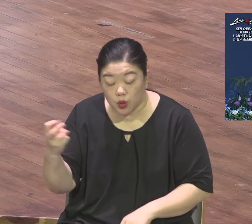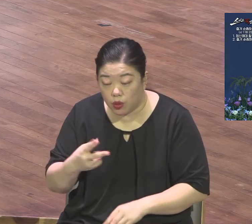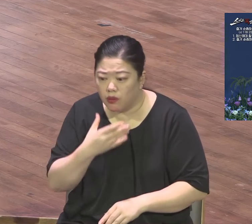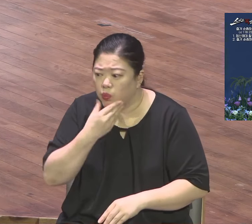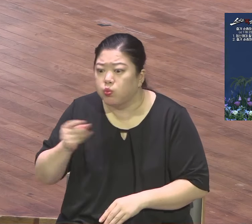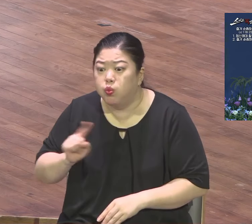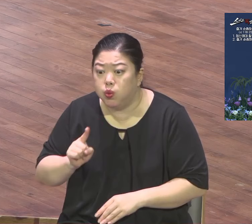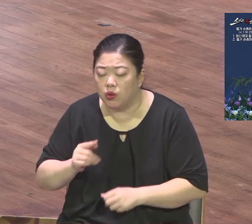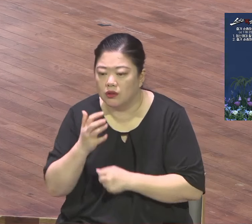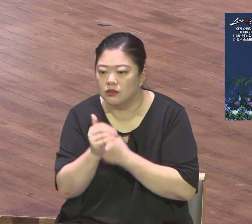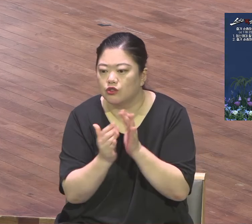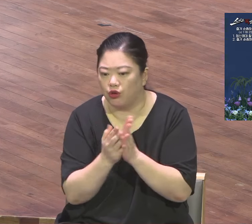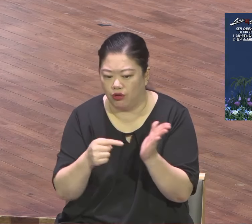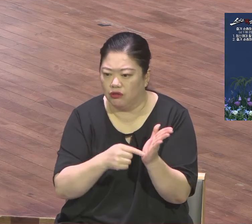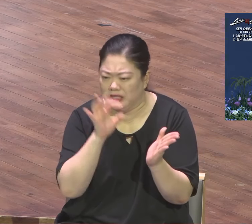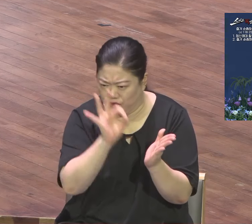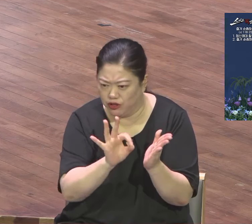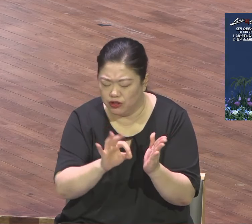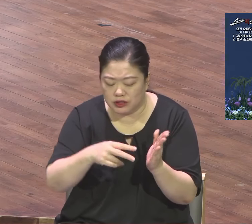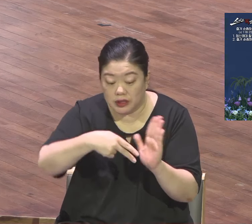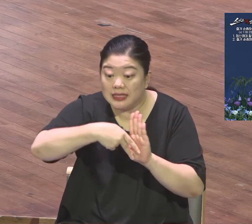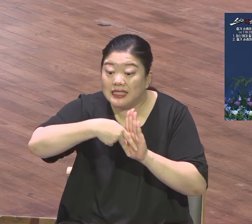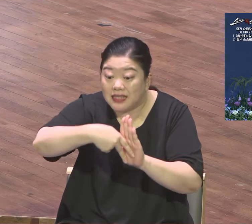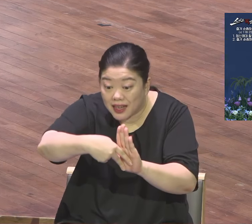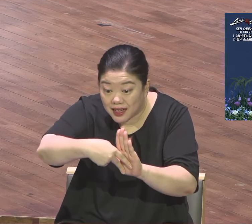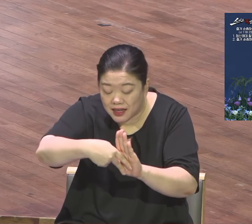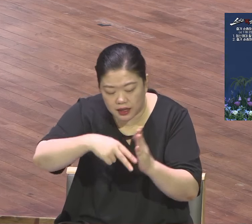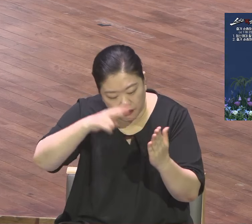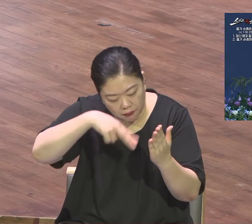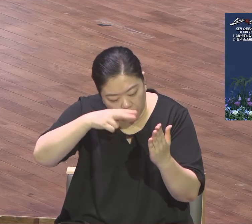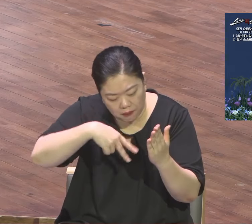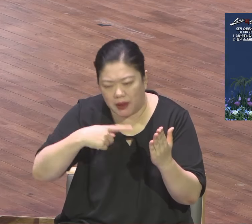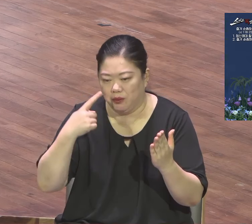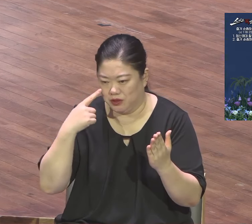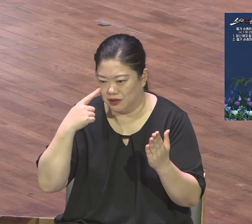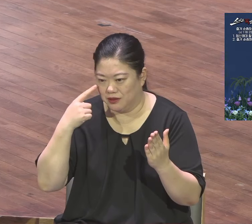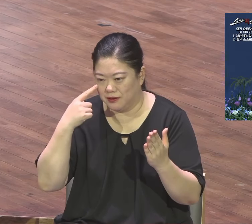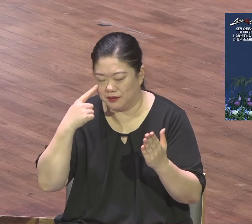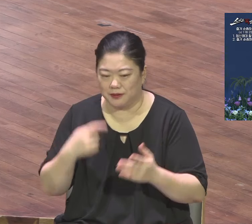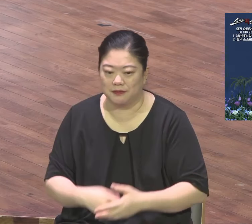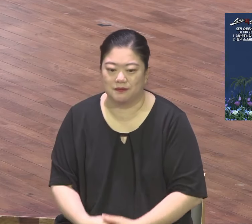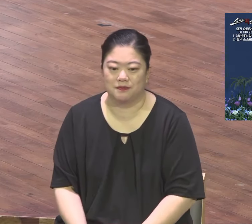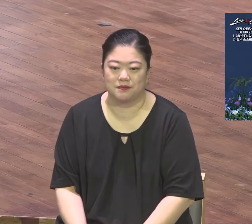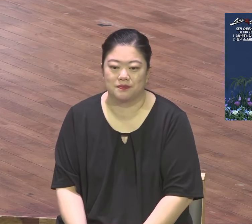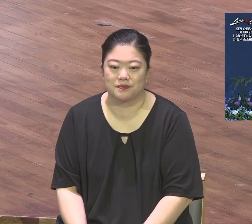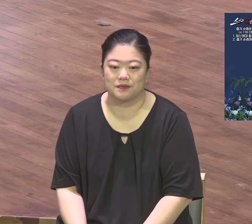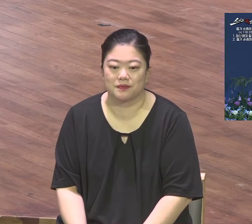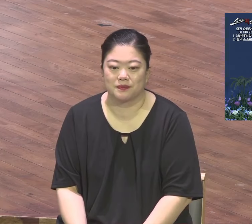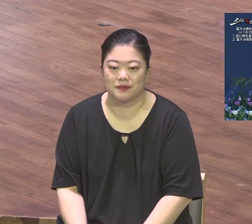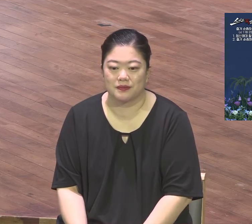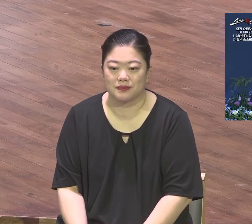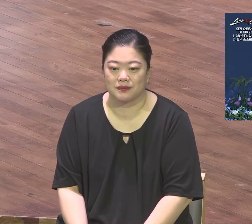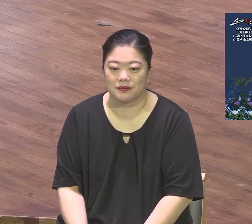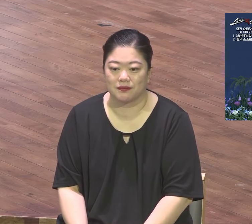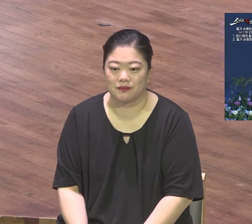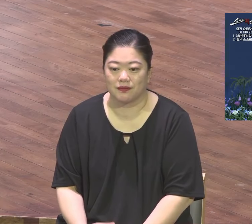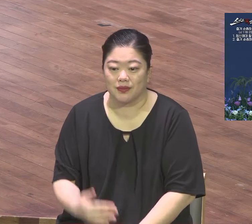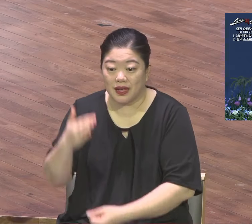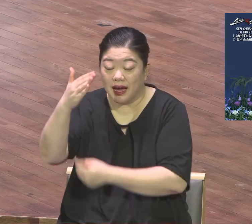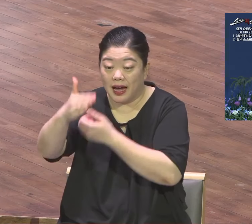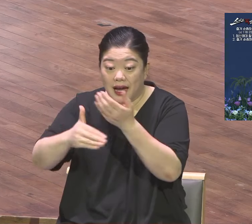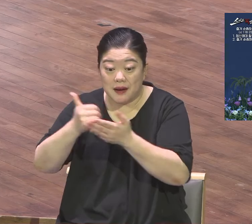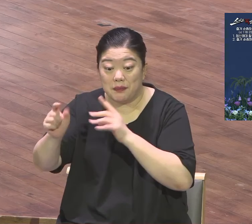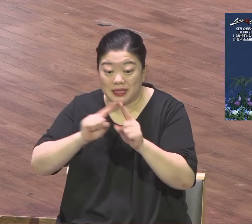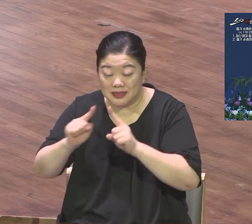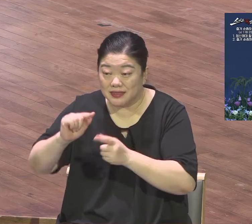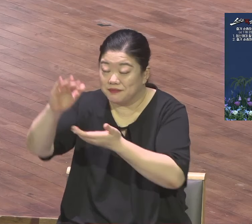것입니다. 말씀에 즐겨 순종하는 자, 영계 모든 성도들 하나님의 이 말씀을 즐겨